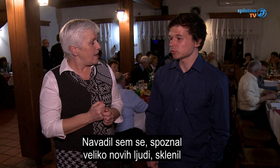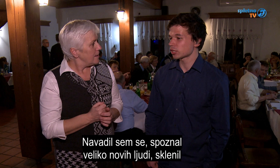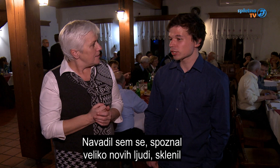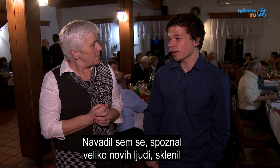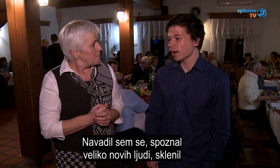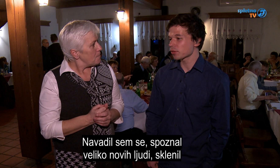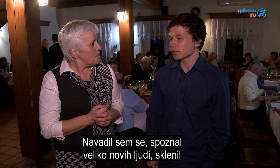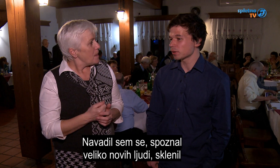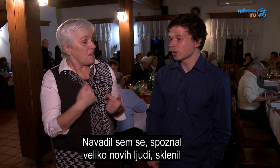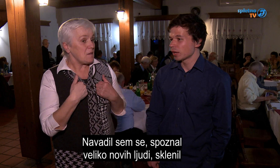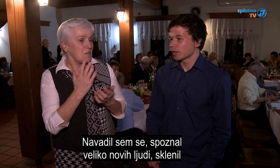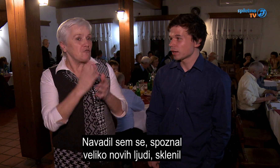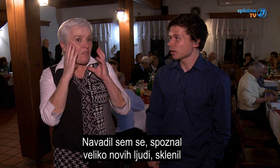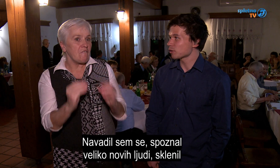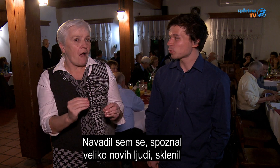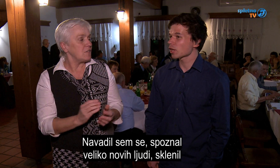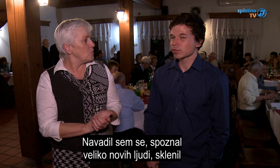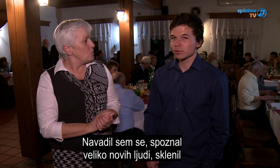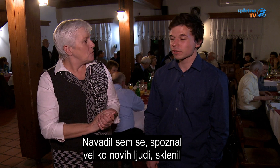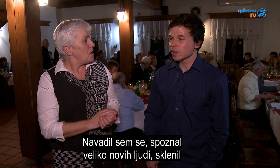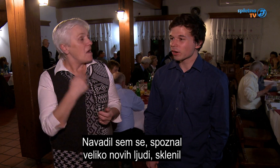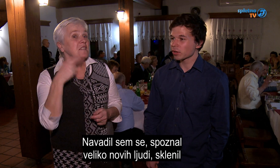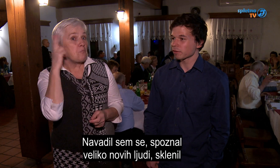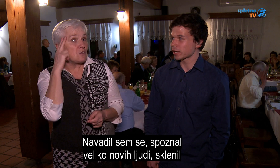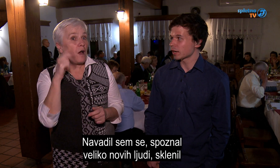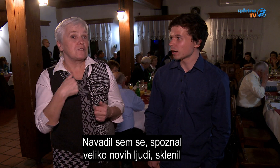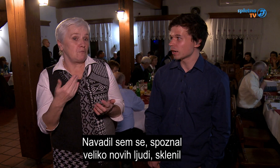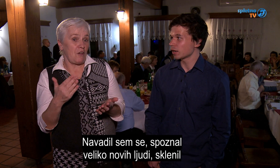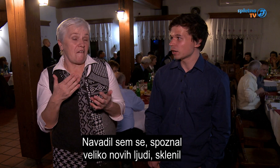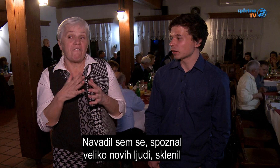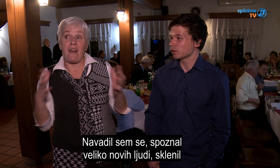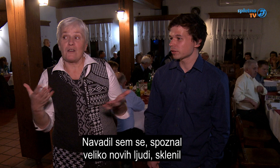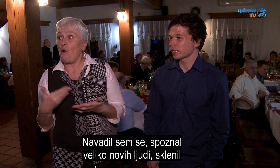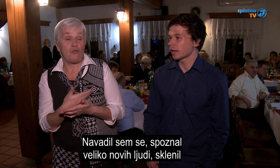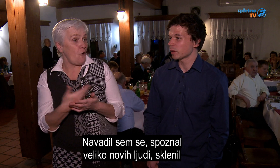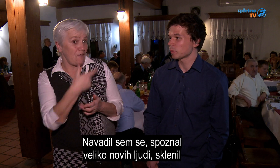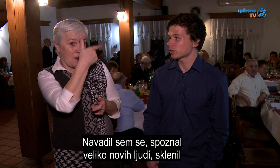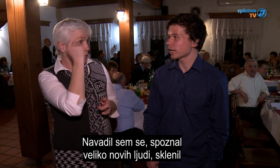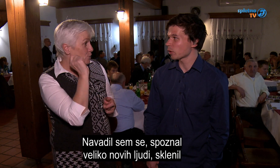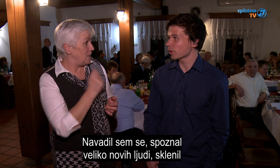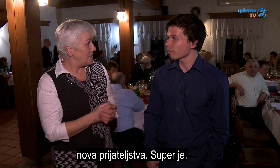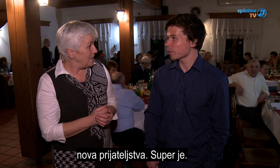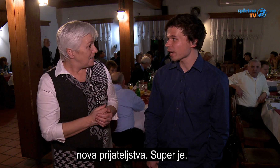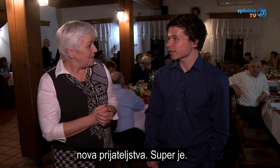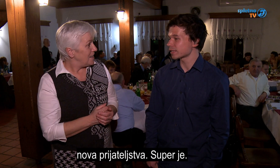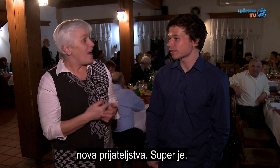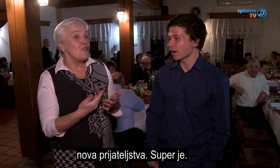Te se navadil in poznal sem tudi veliko novih ljudi. Sklenil nova prijateljstva